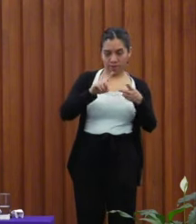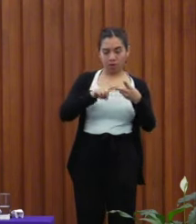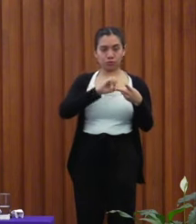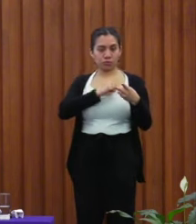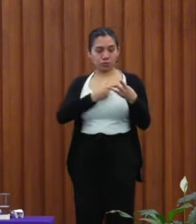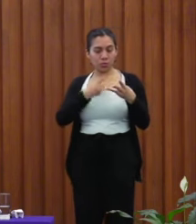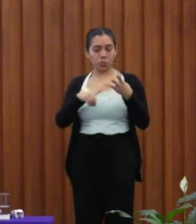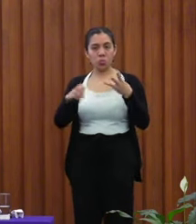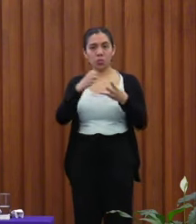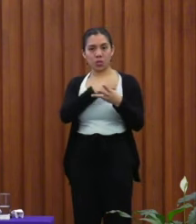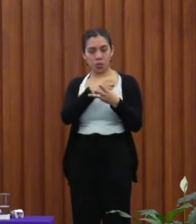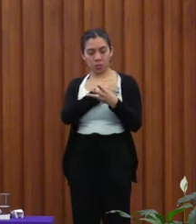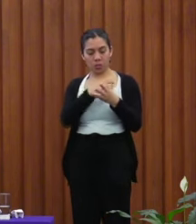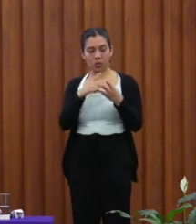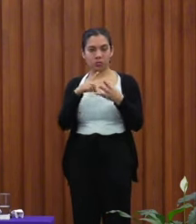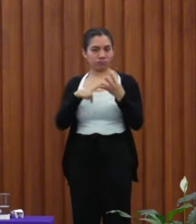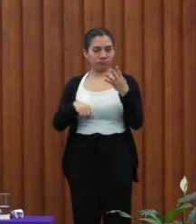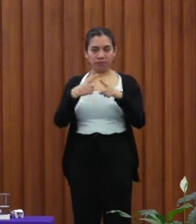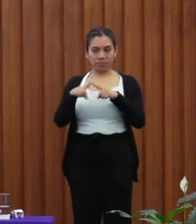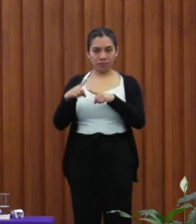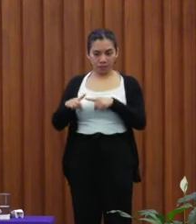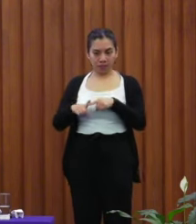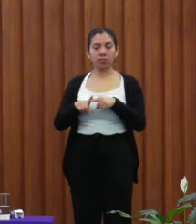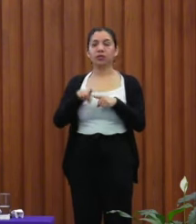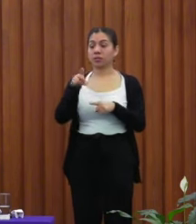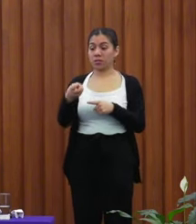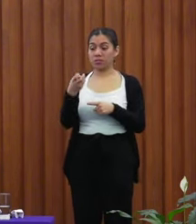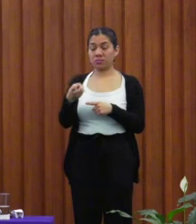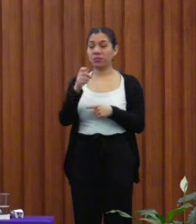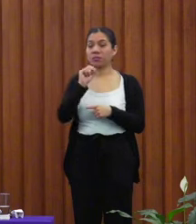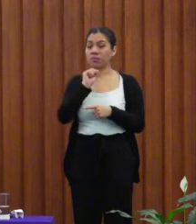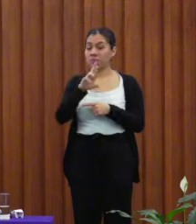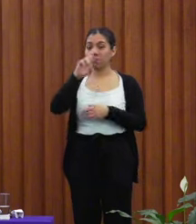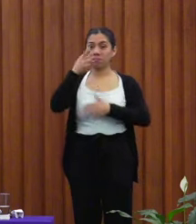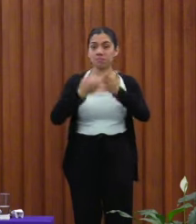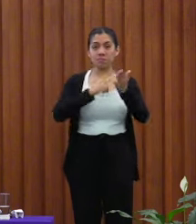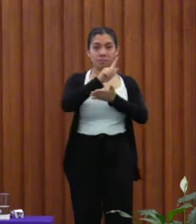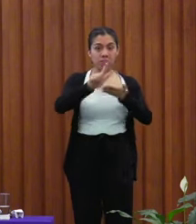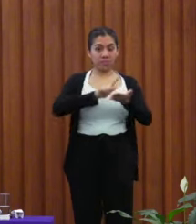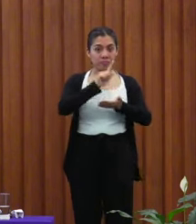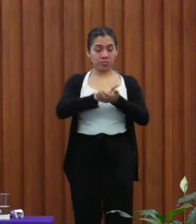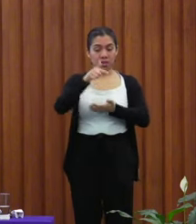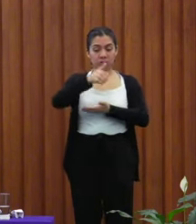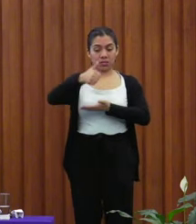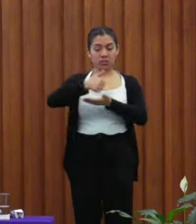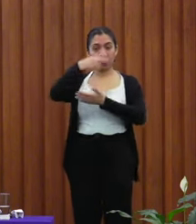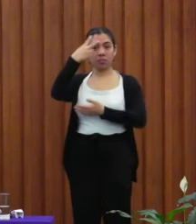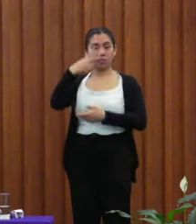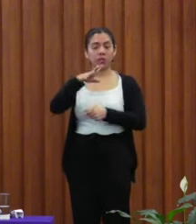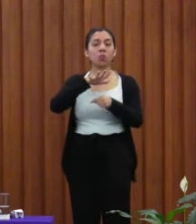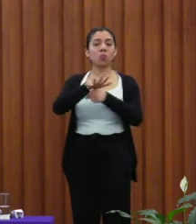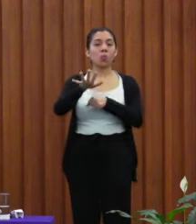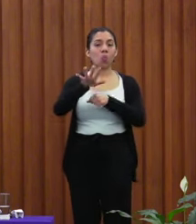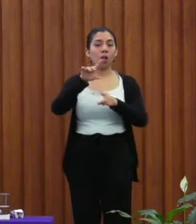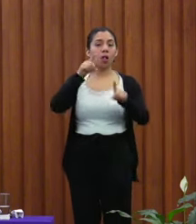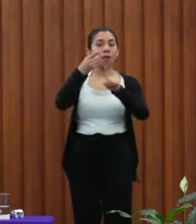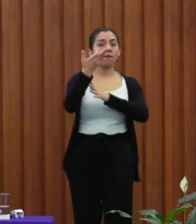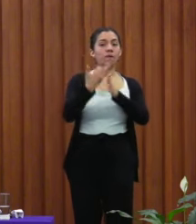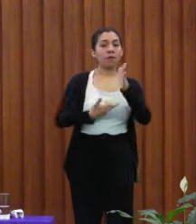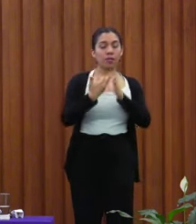también pueden constituirse en delito. Aquí, además, en la ciudad tenemos un doble reto. El reto que nos toca a los